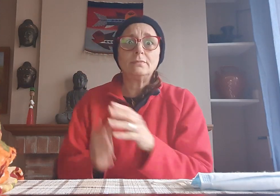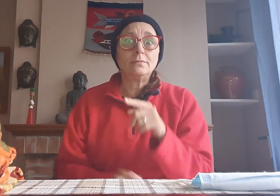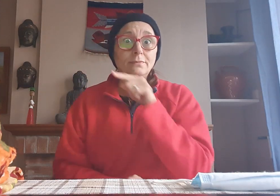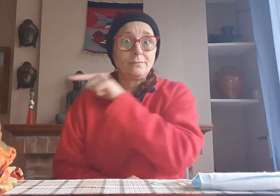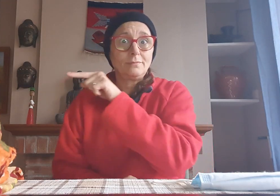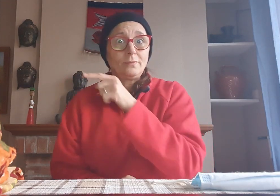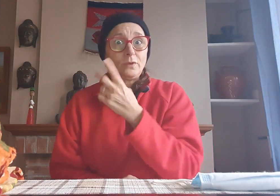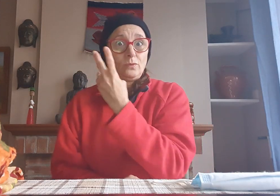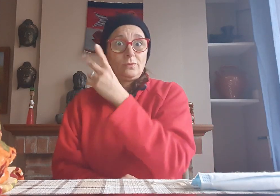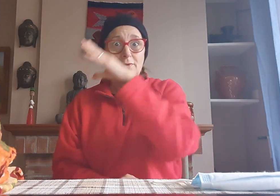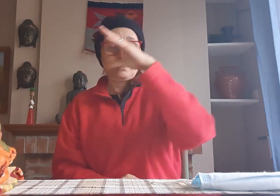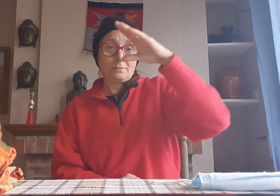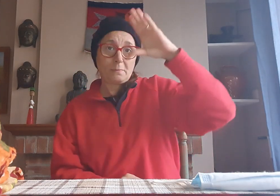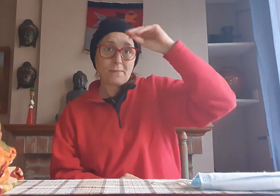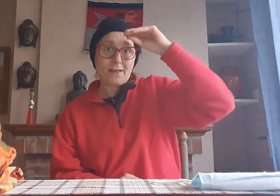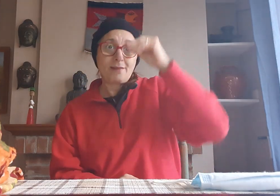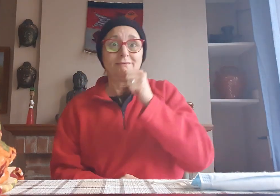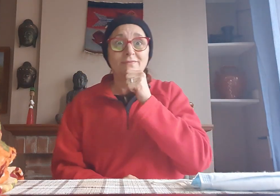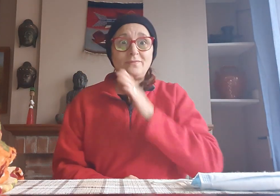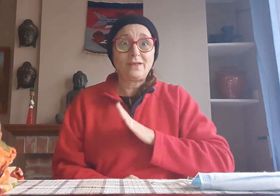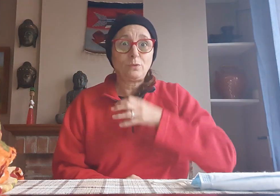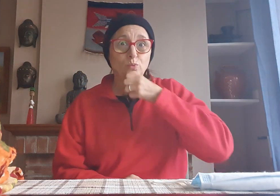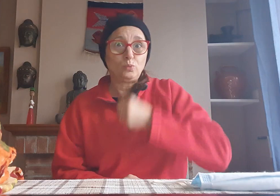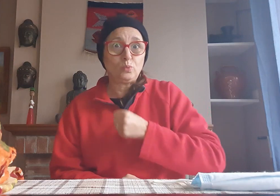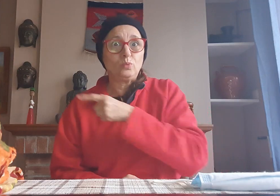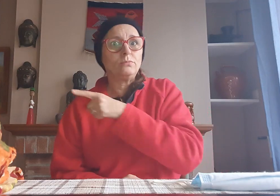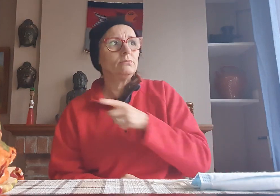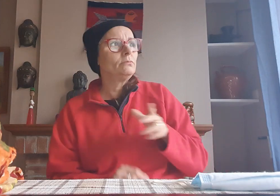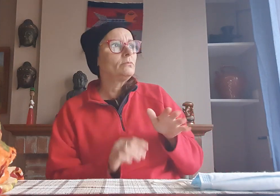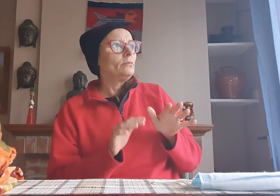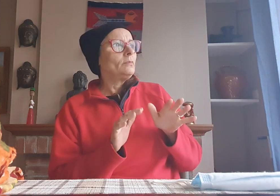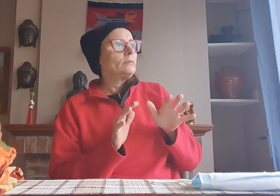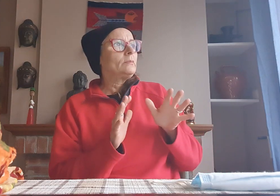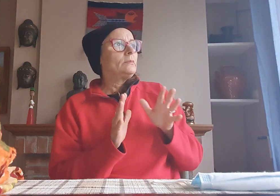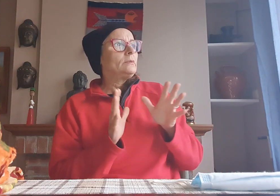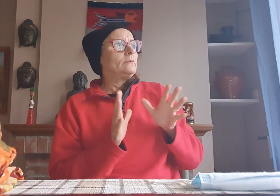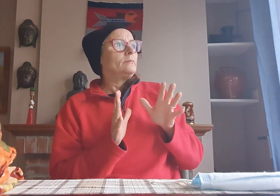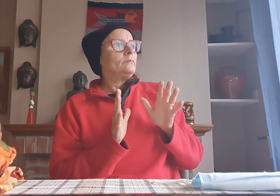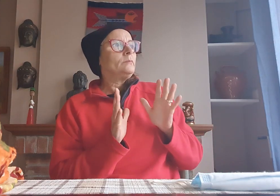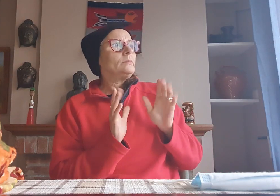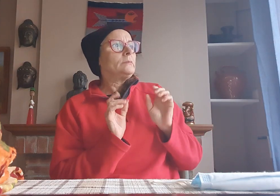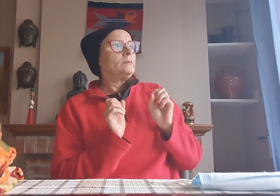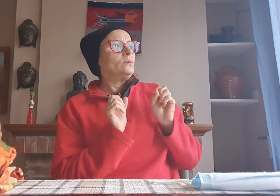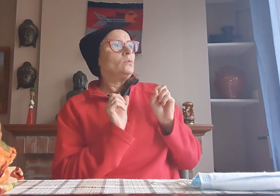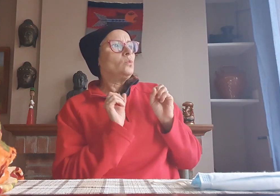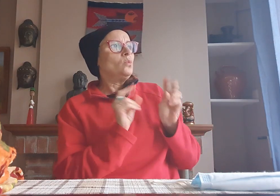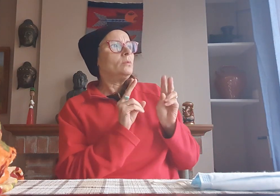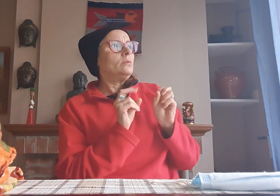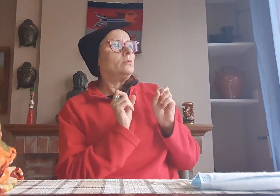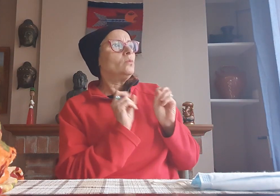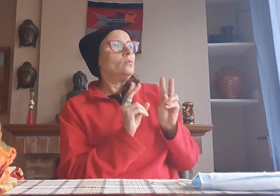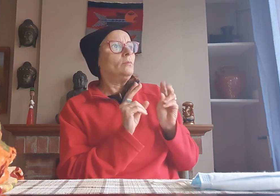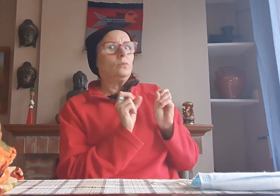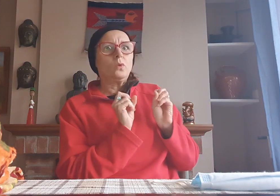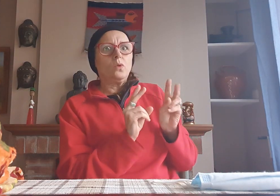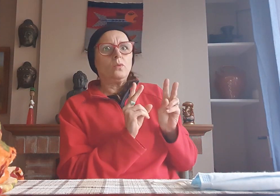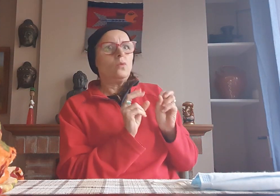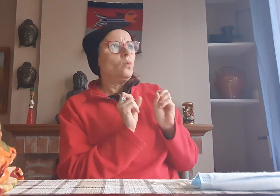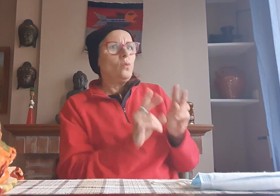estás tú? Espera, va a dar un golpe. Estás muy guapa. ¿Gracias? He movido hilos, he hecho muchas llamadas. No he esperado menos de nada. Por ti hubiera llamado a todas